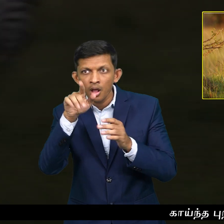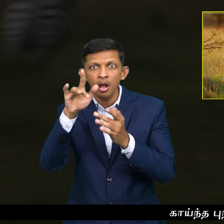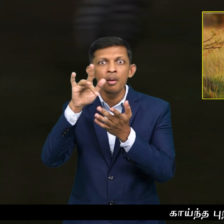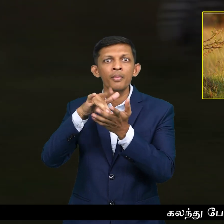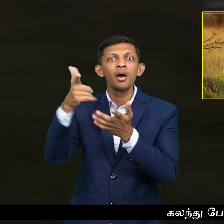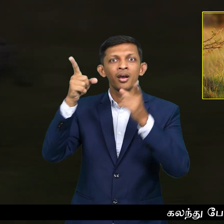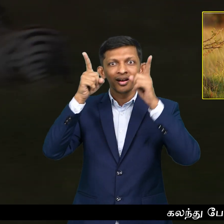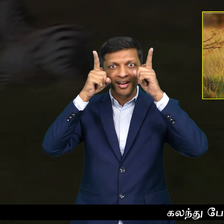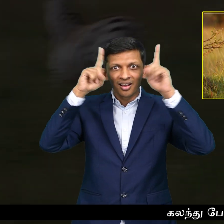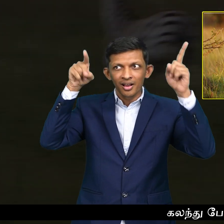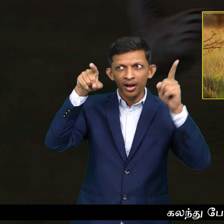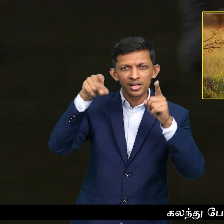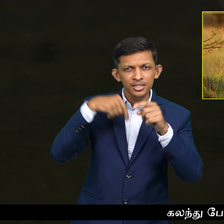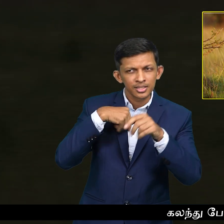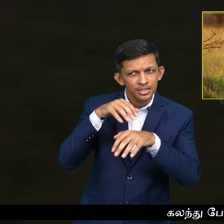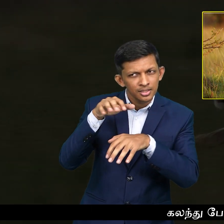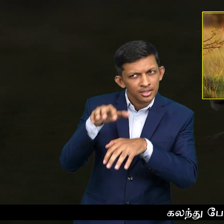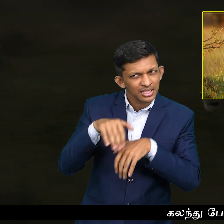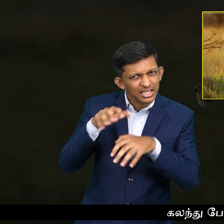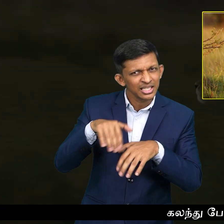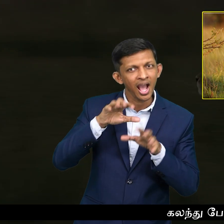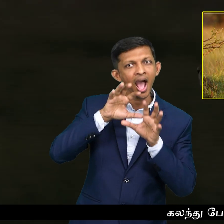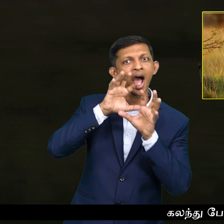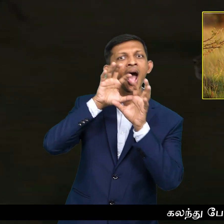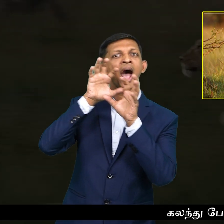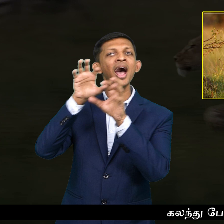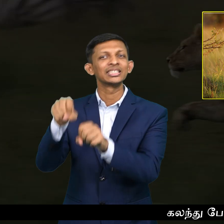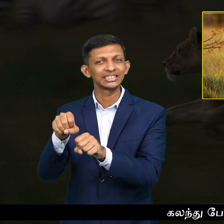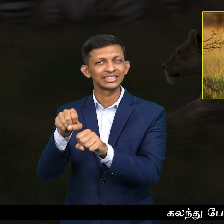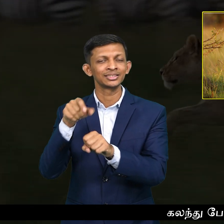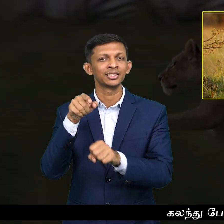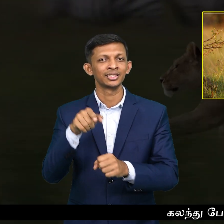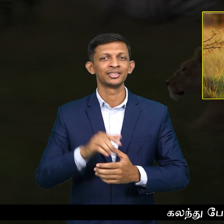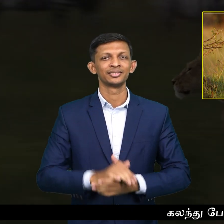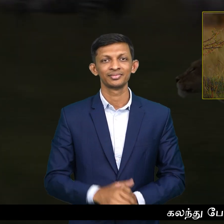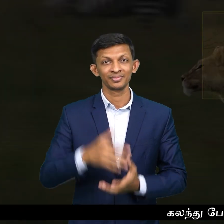புற்களின் நடுவே கலந்து போக உதவுகிறது.